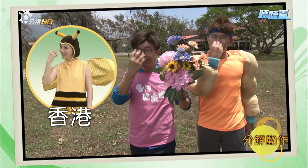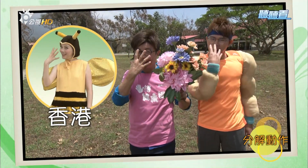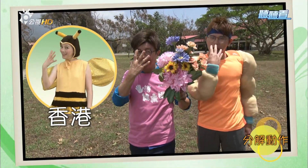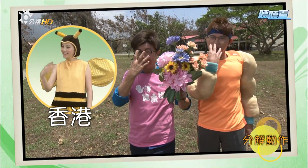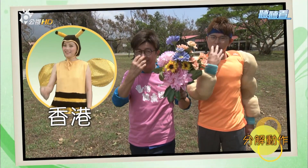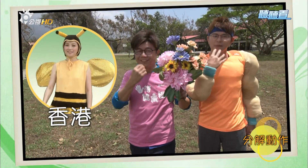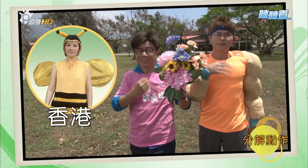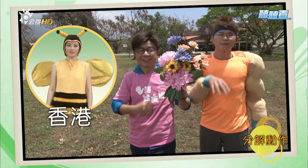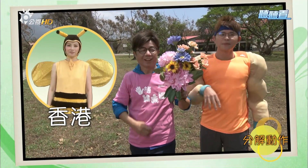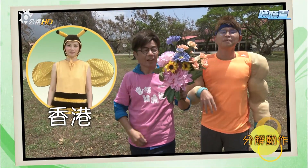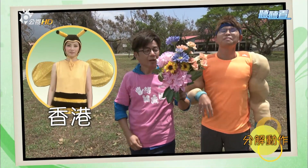香港 。